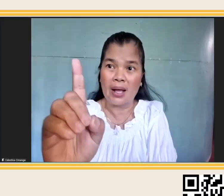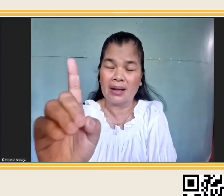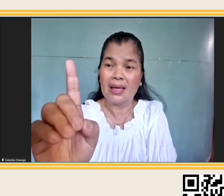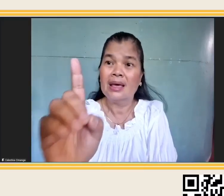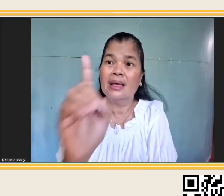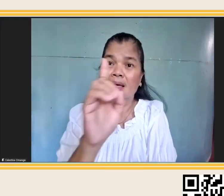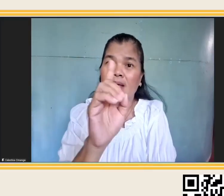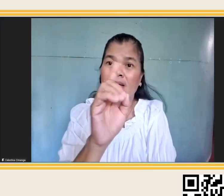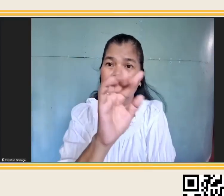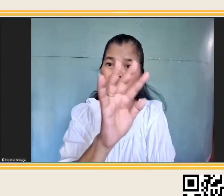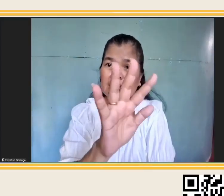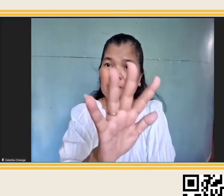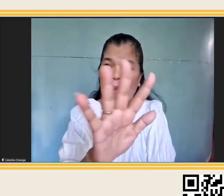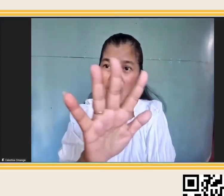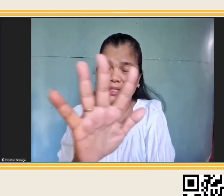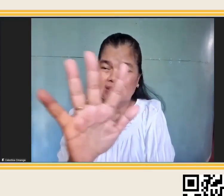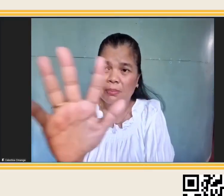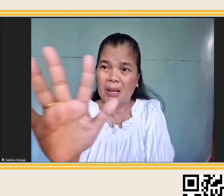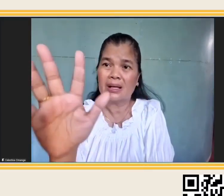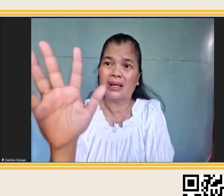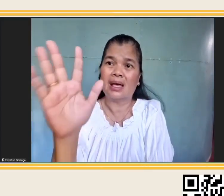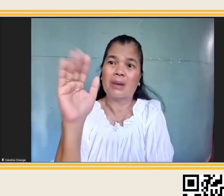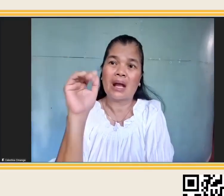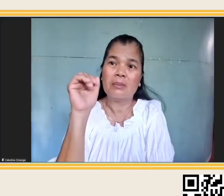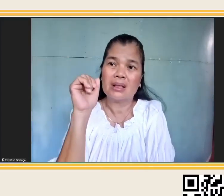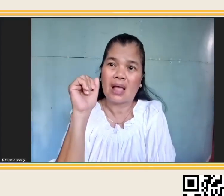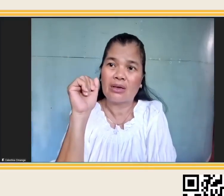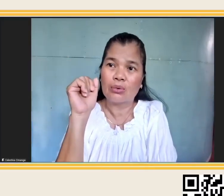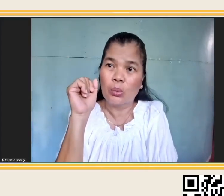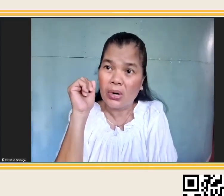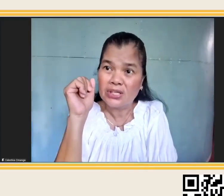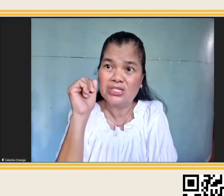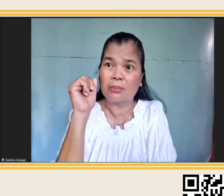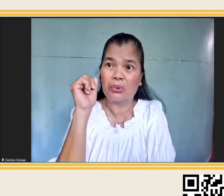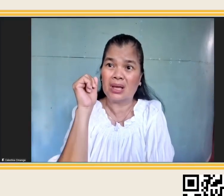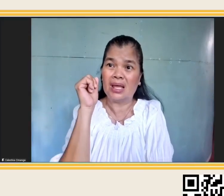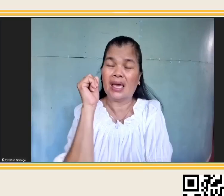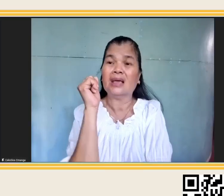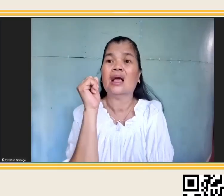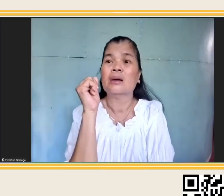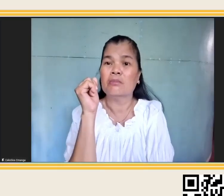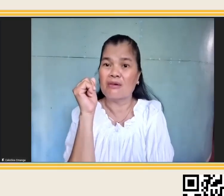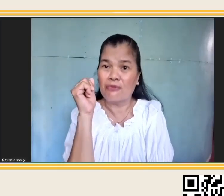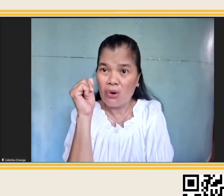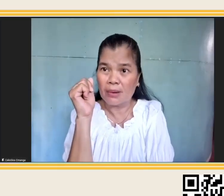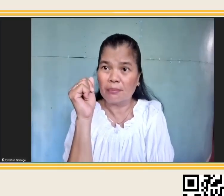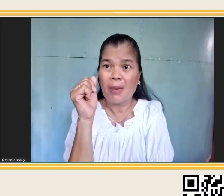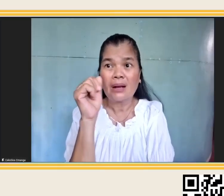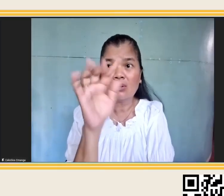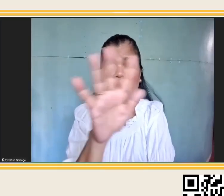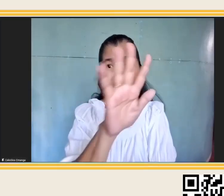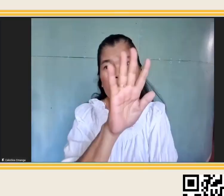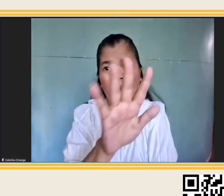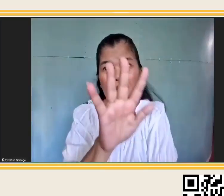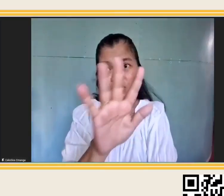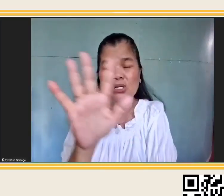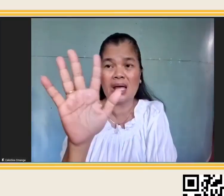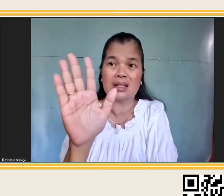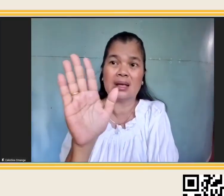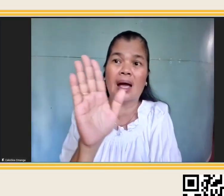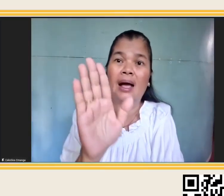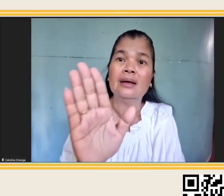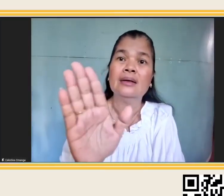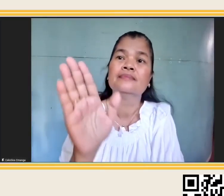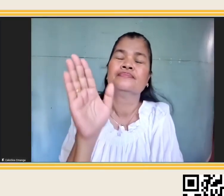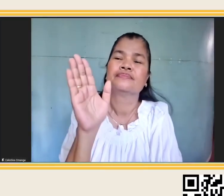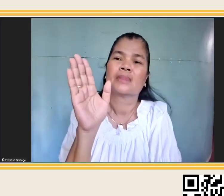saka 1. Yung bawat isa pa lang na yan, marami na tayong words na pwedeng ma-form. Pero dapat ayusin